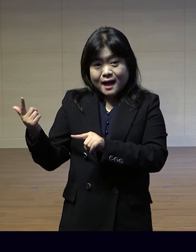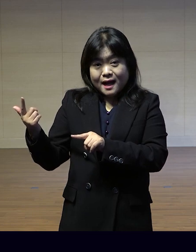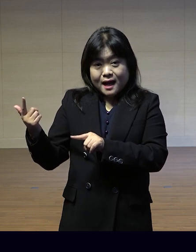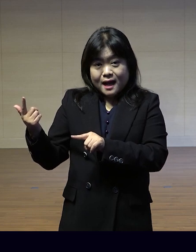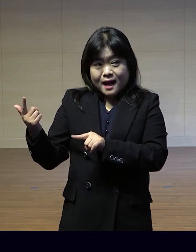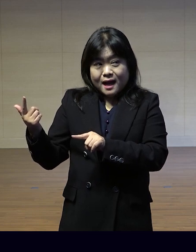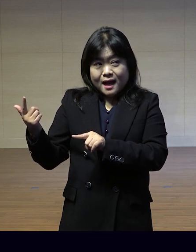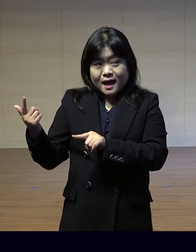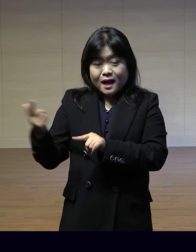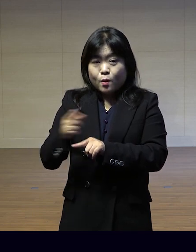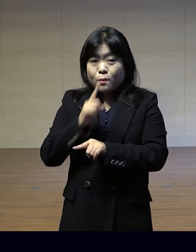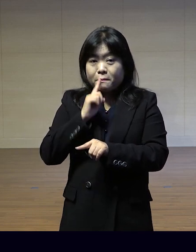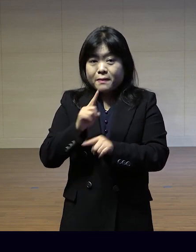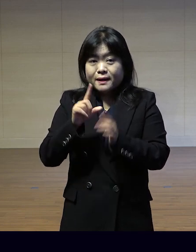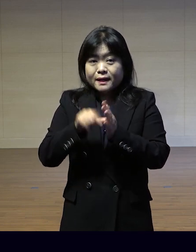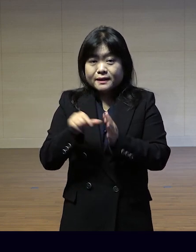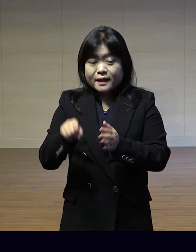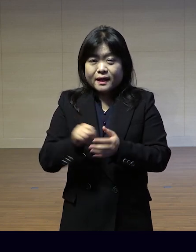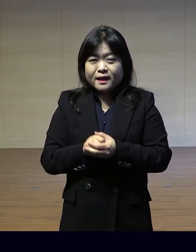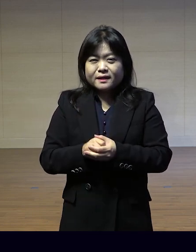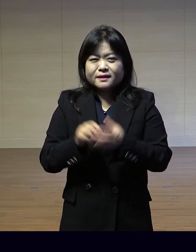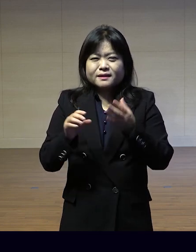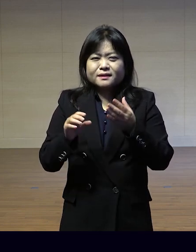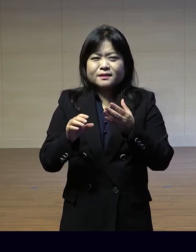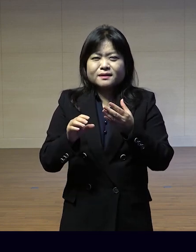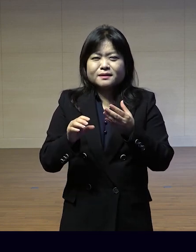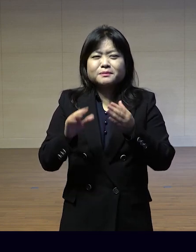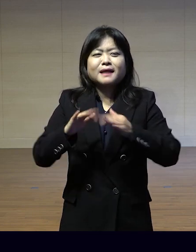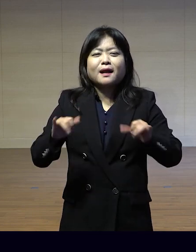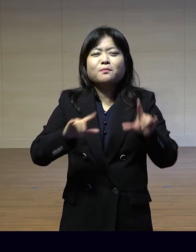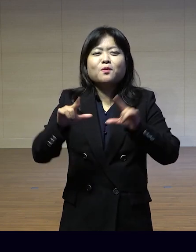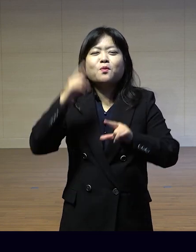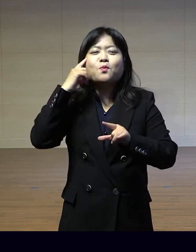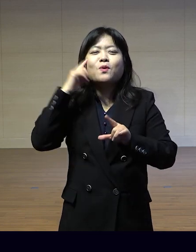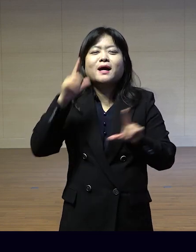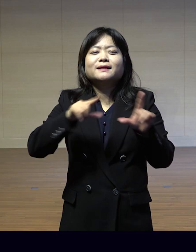아니다라고는 생각해 볼 적에 그럼 사람은 왜 삽니까?